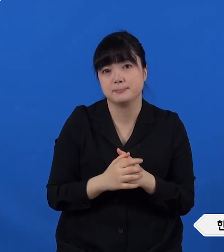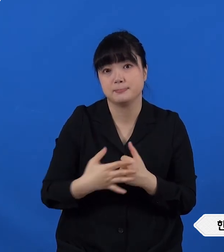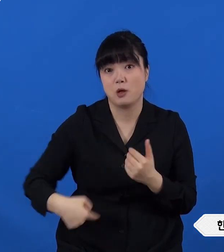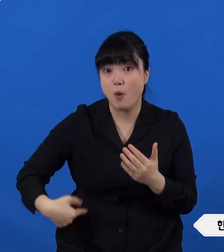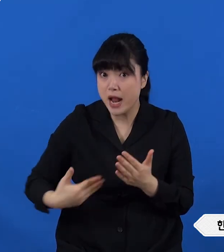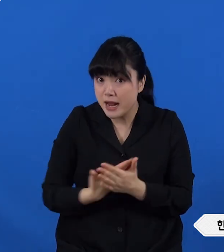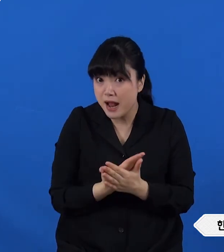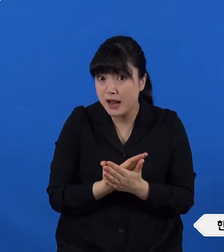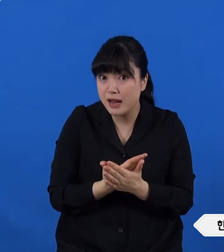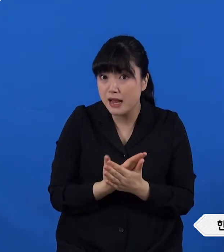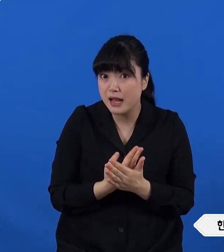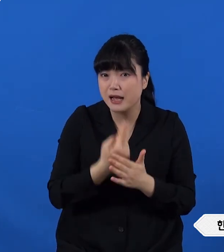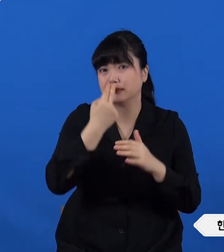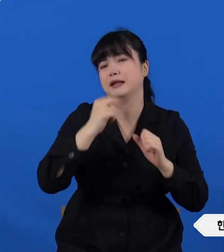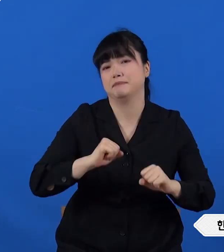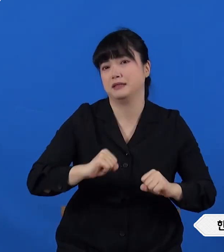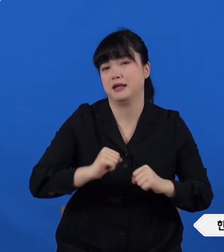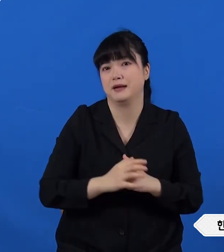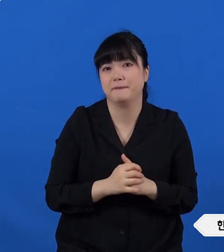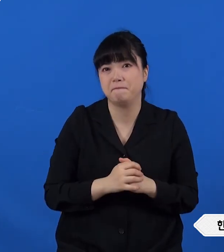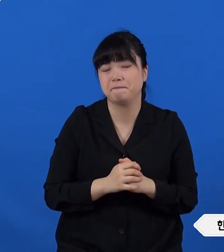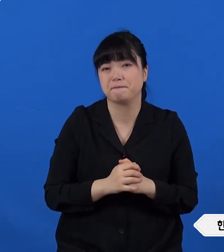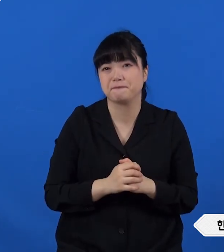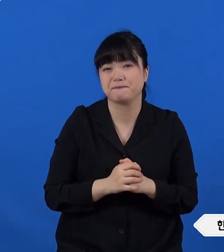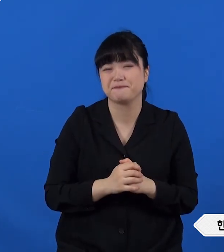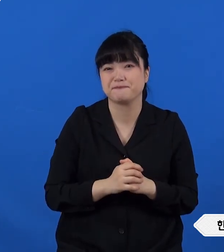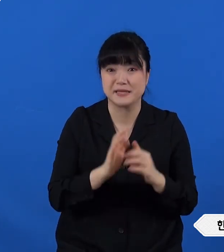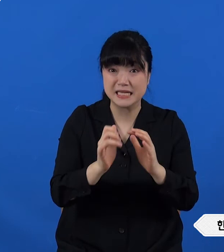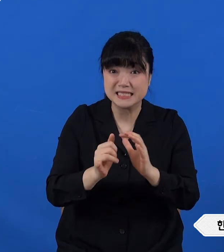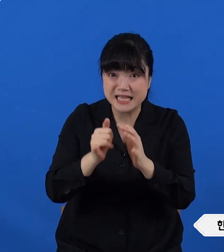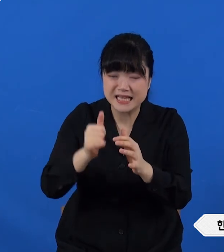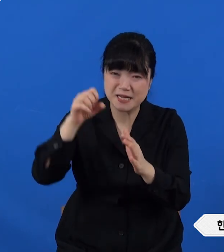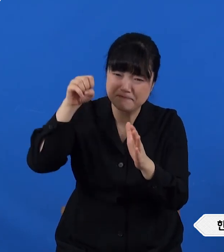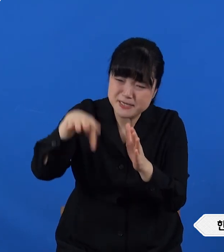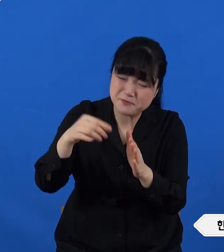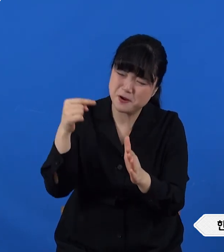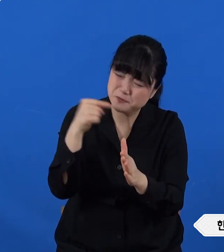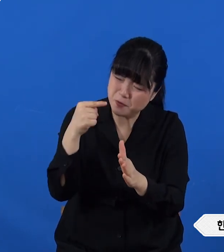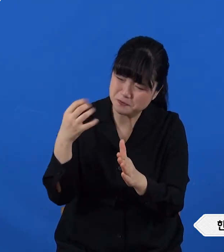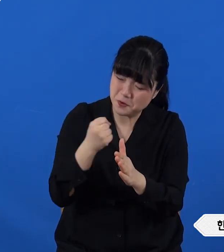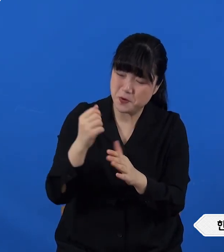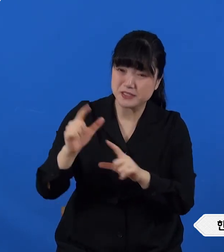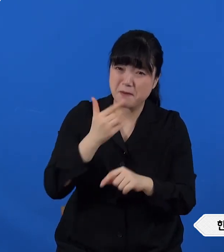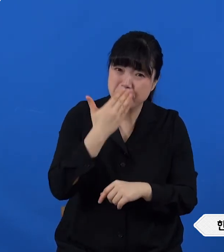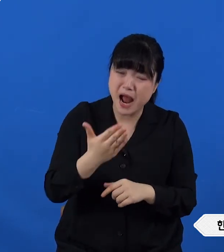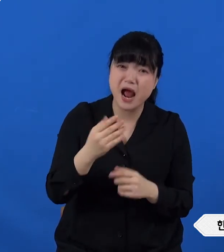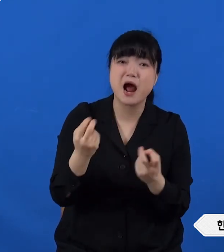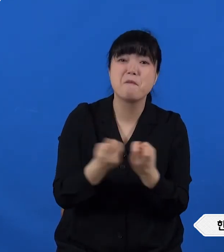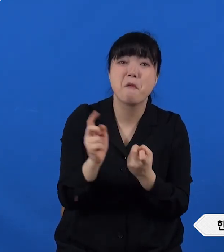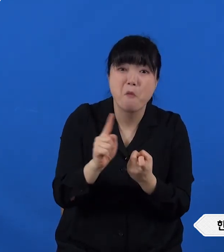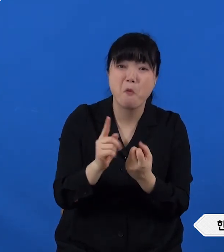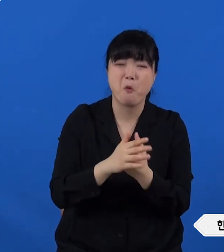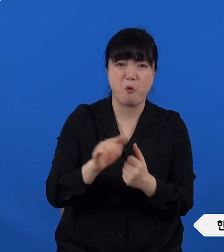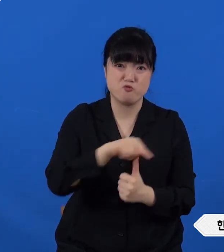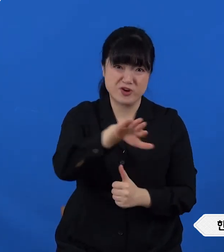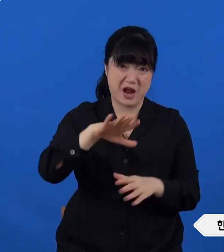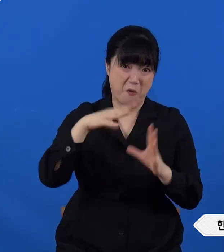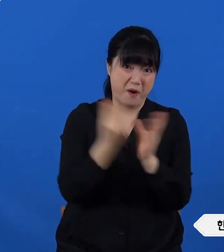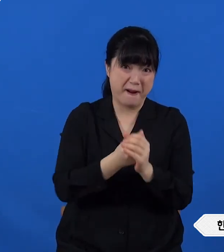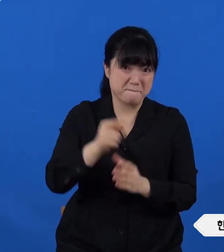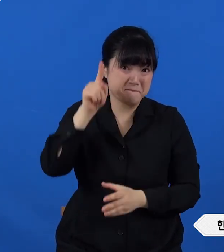회개가 사는 길입니다. 우리가 세상의 빛과 소금으로 살 수 있는 것은 우리가 완벽해서가